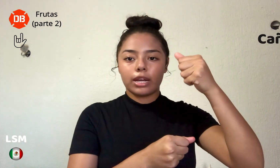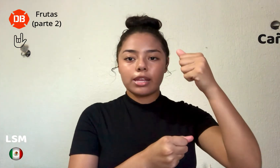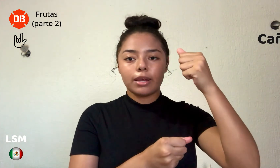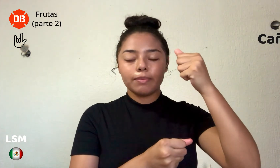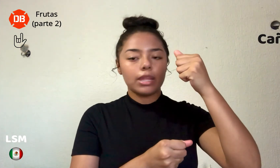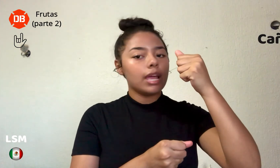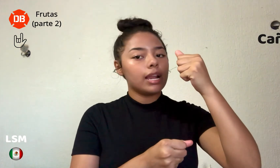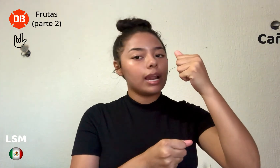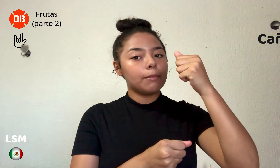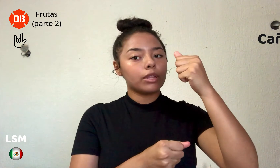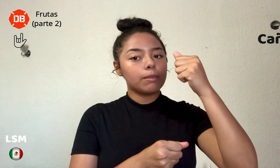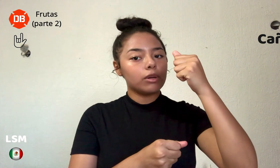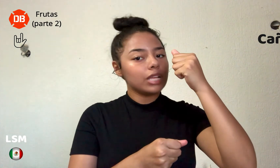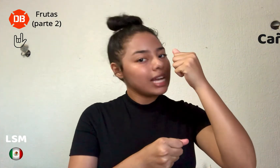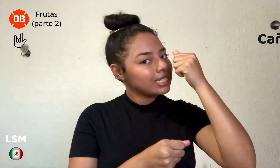caña, la mordemos,